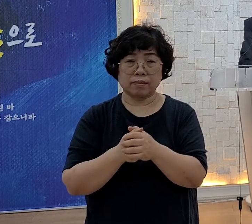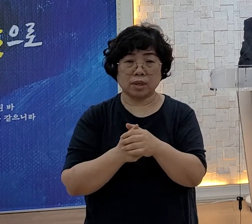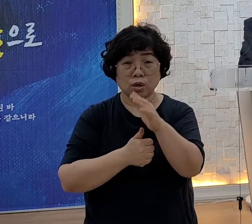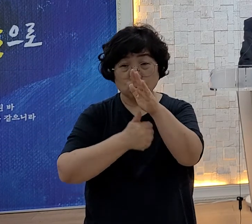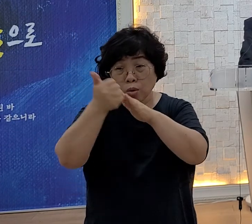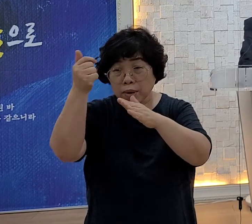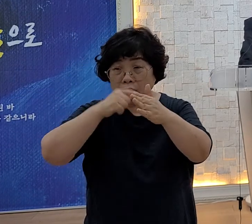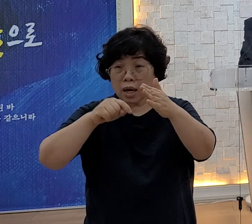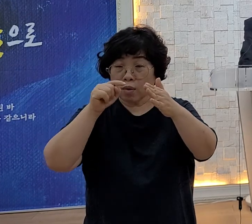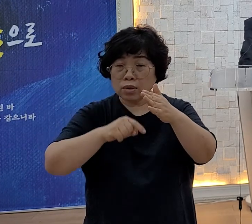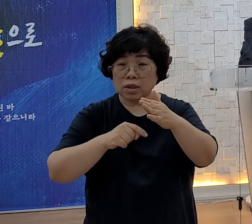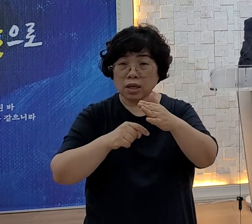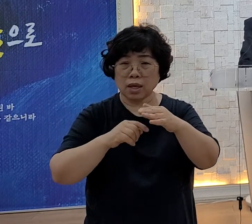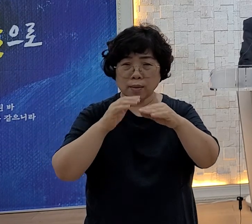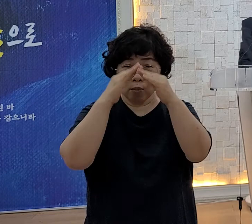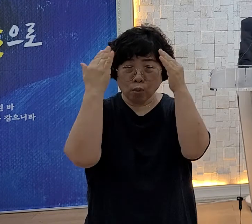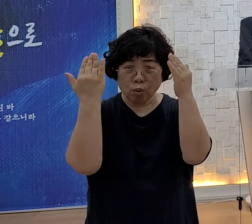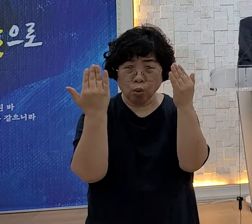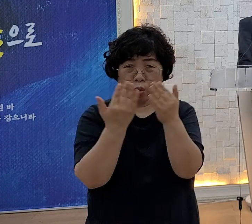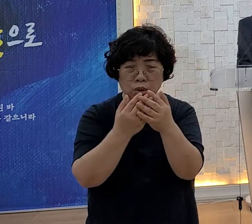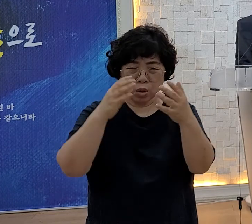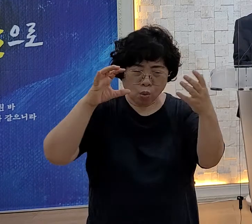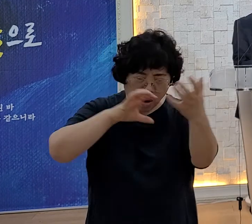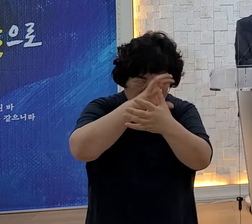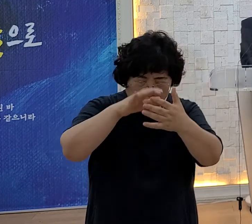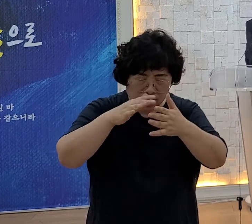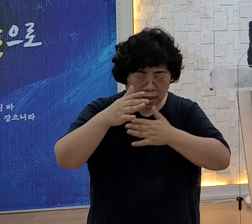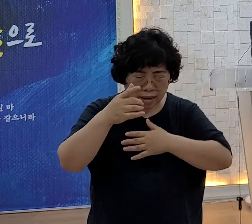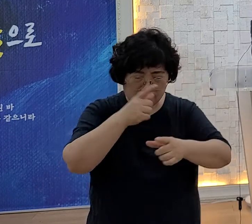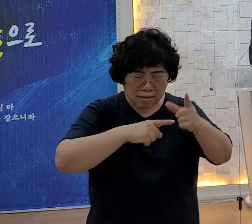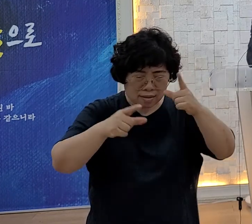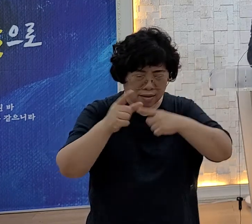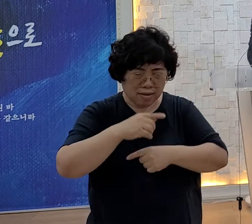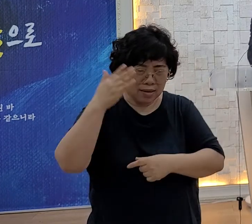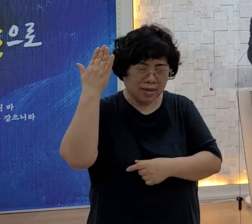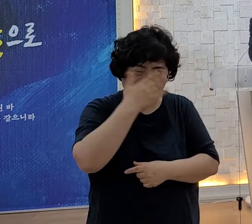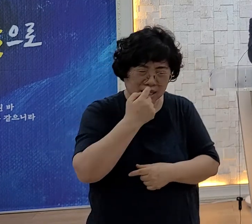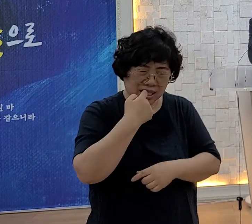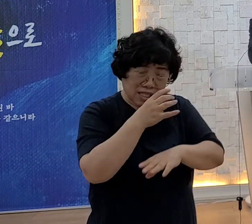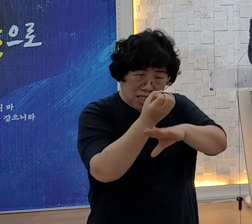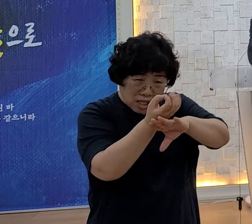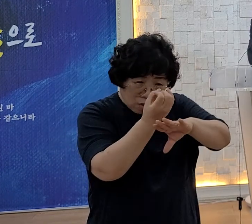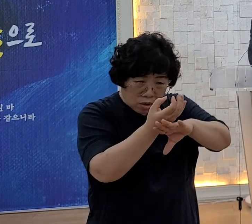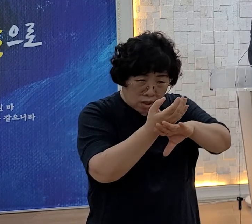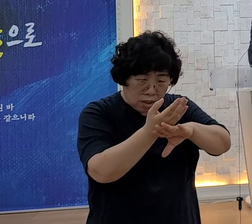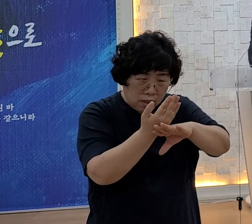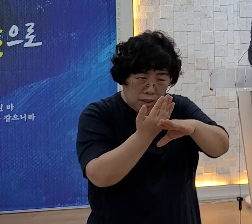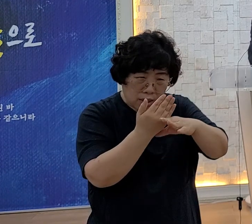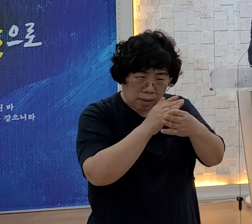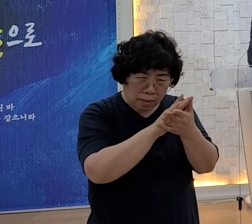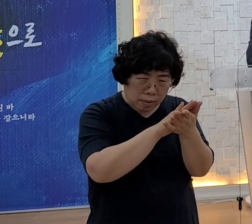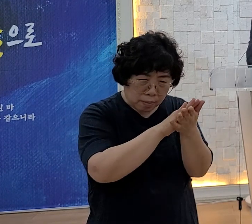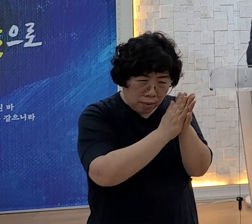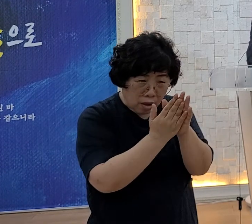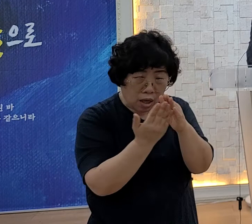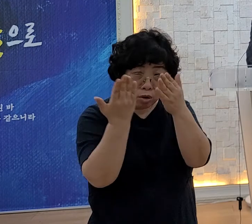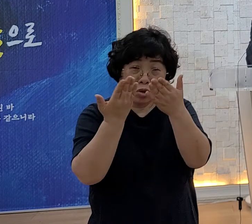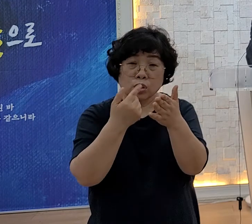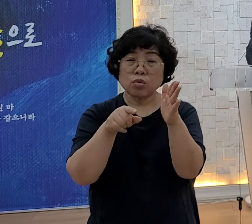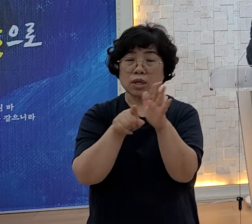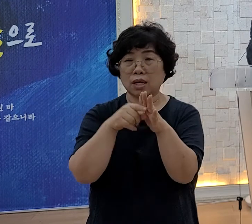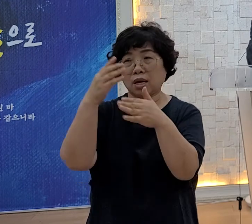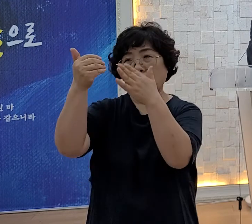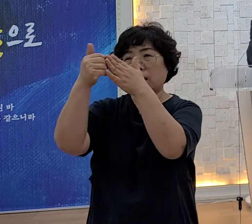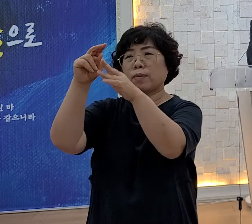소망 가운데 그 모든 환난, 결국 나를 더 순금처럼 세우시기 위한 하나님의 섭니다. 하나님